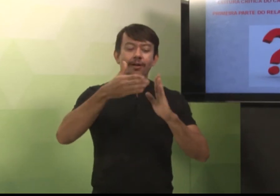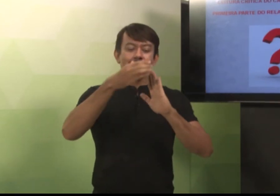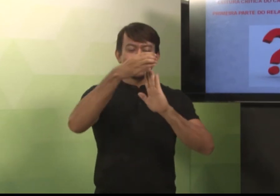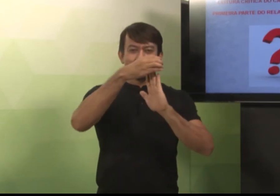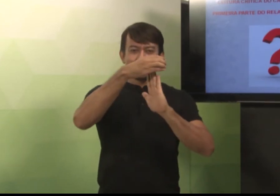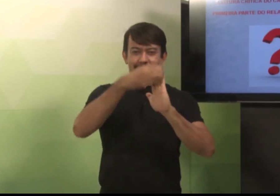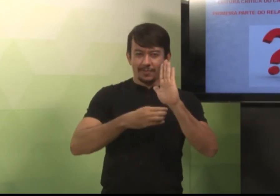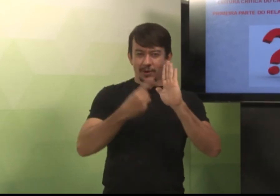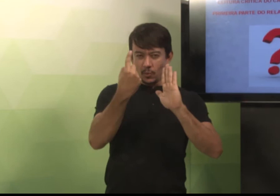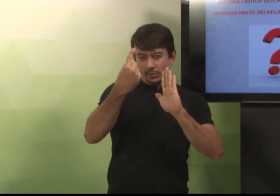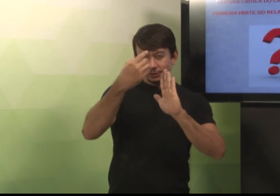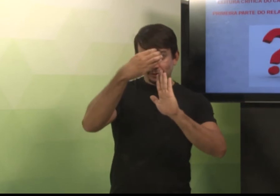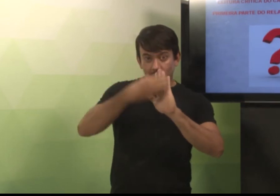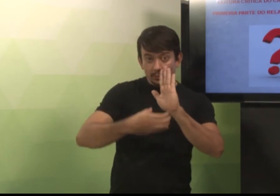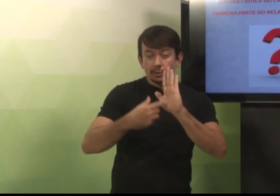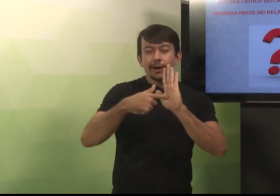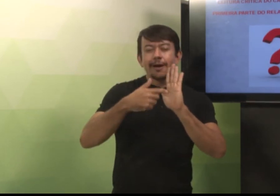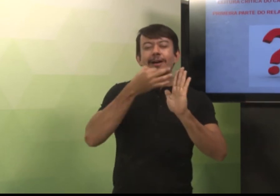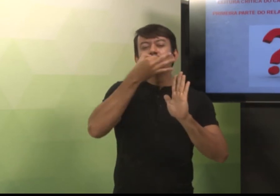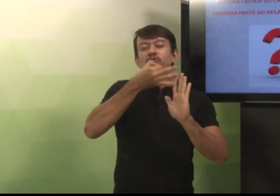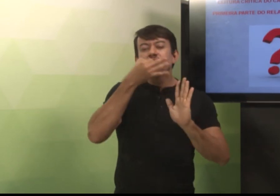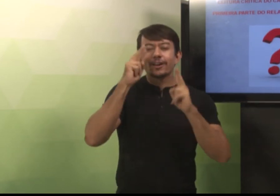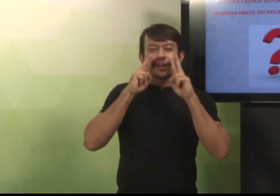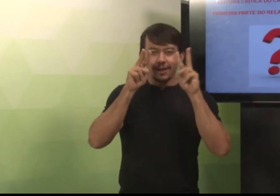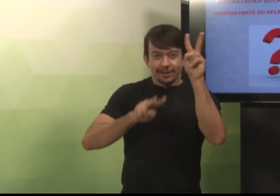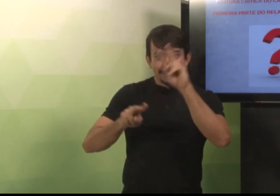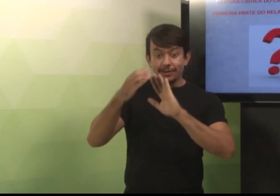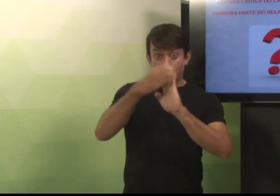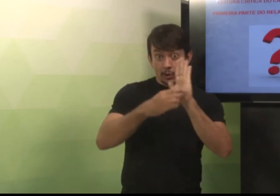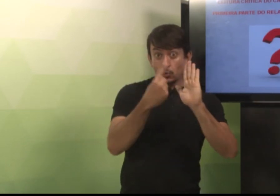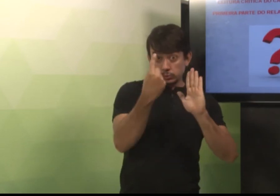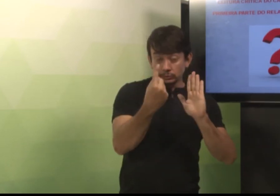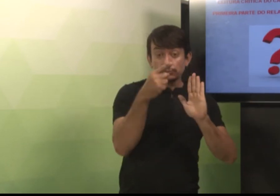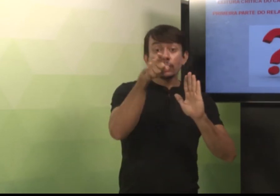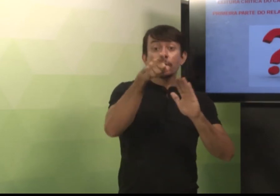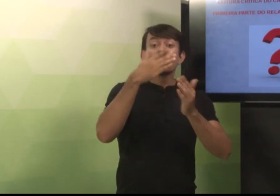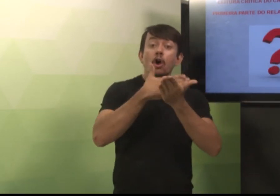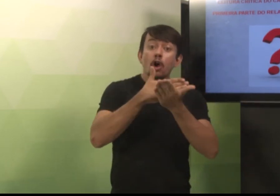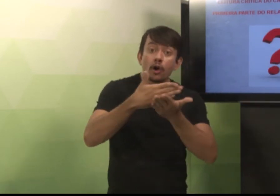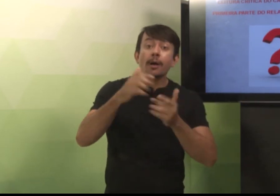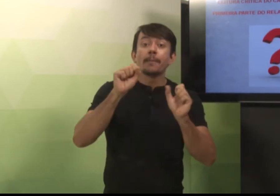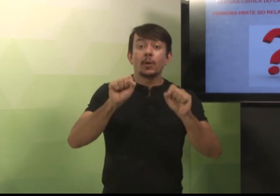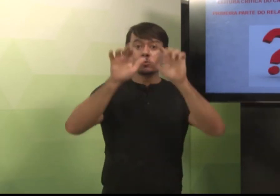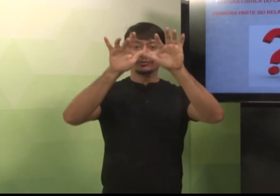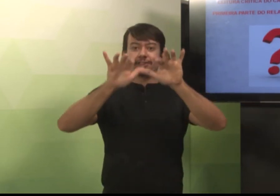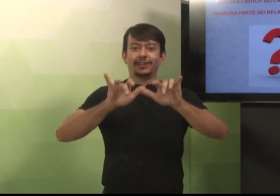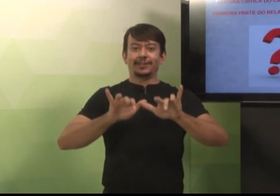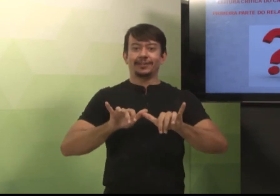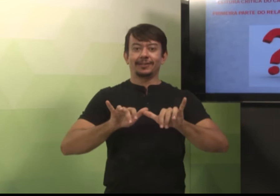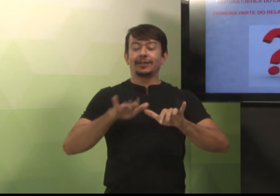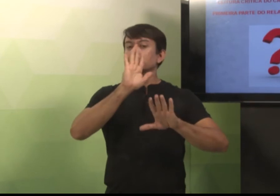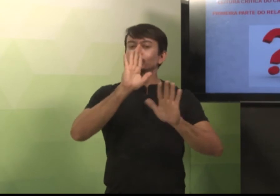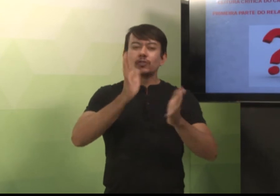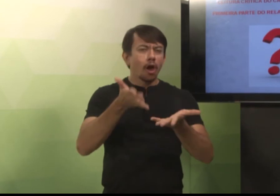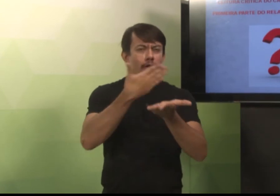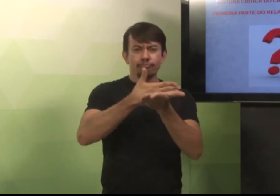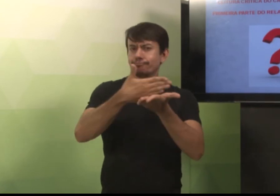Então, aqui você irá organizar o capítulo 1, que é a leitura crítica. Você começará